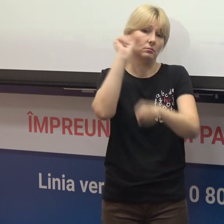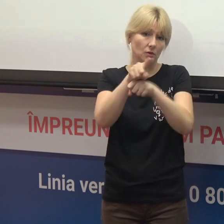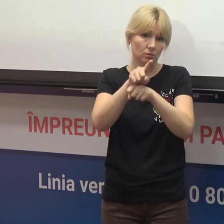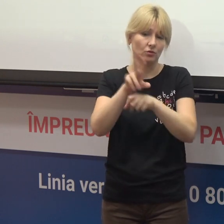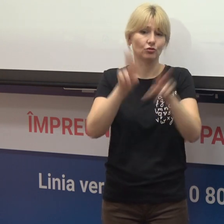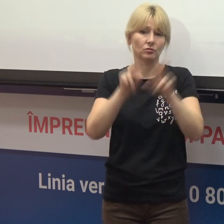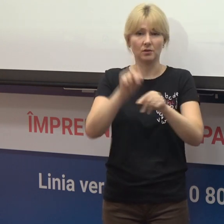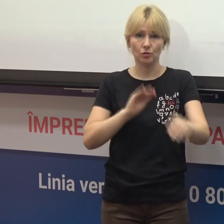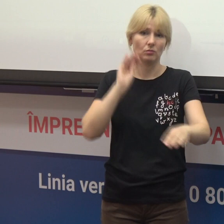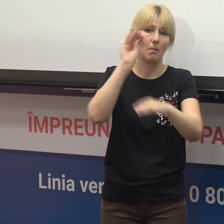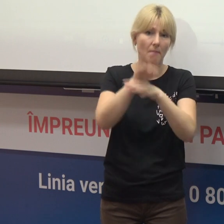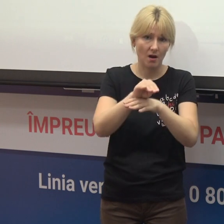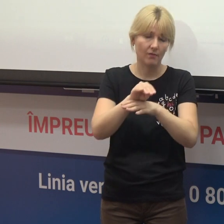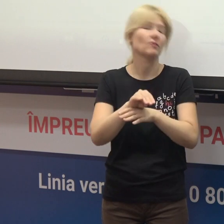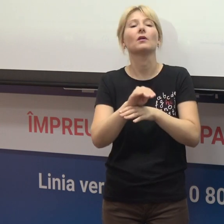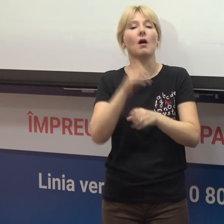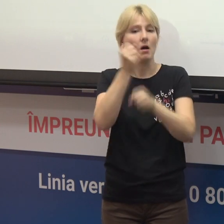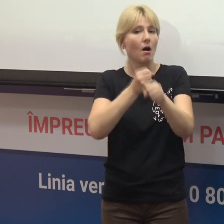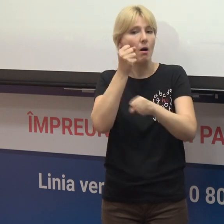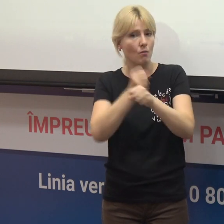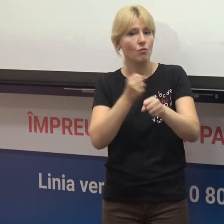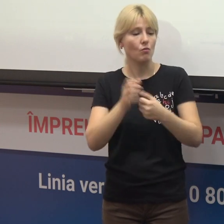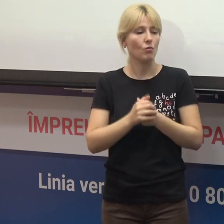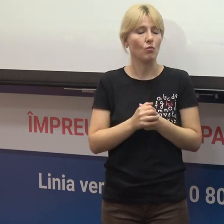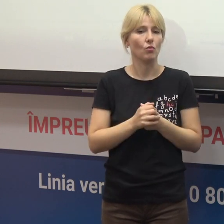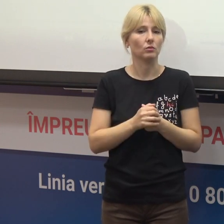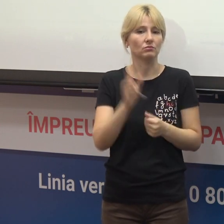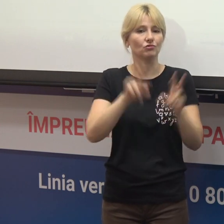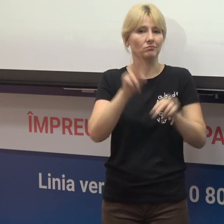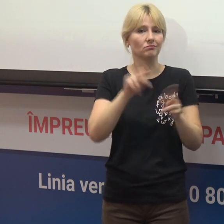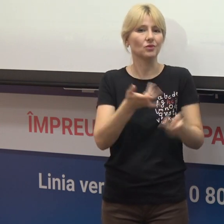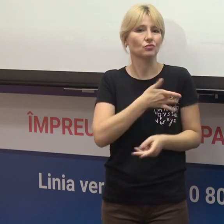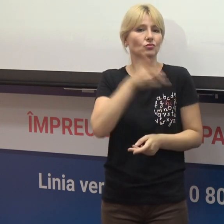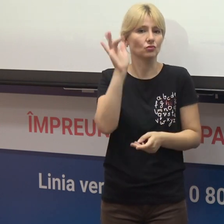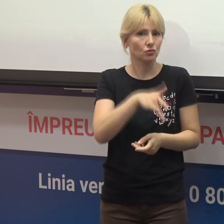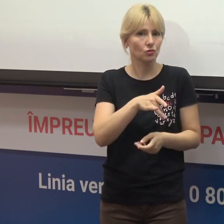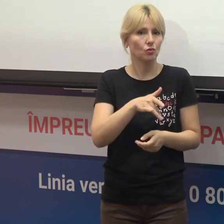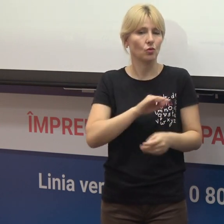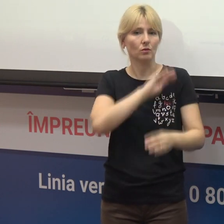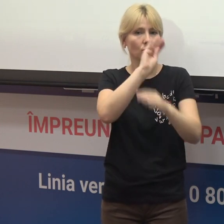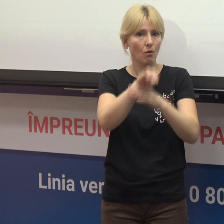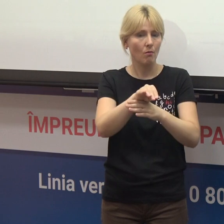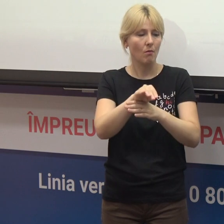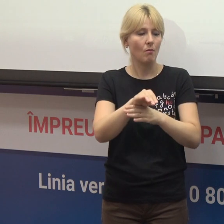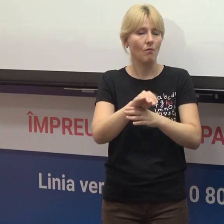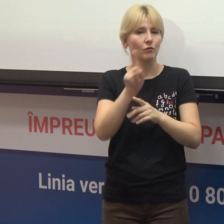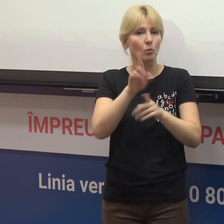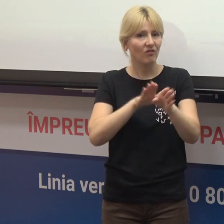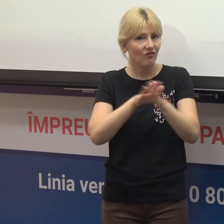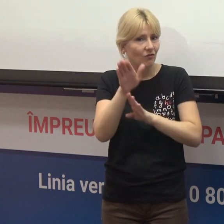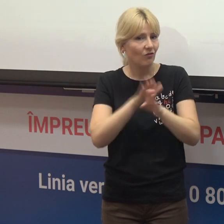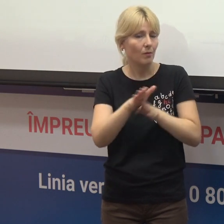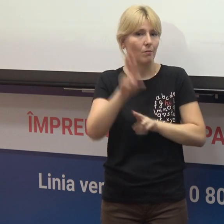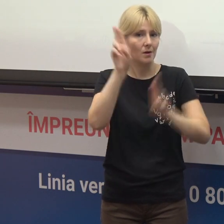suplimentară sau ca o hai să zicem așa, o sensibilizare suplimentară, deci privind respectarea